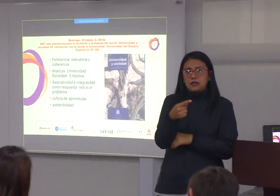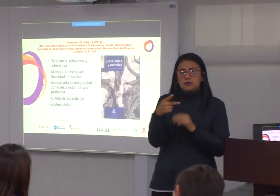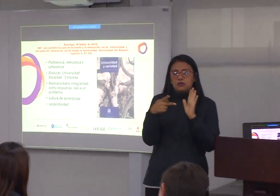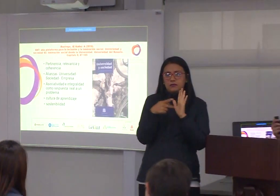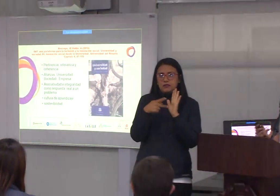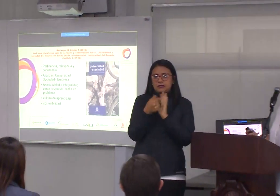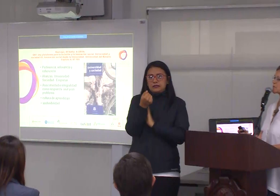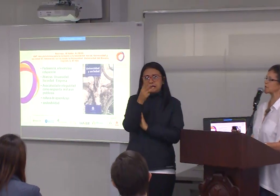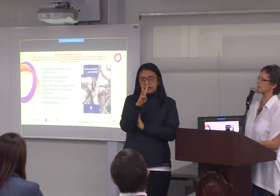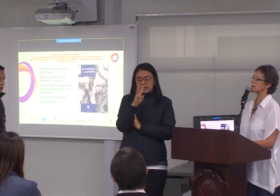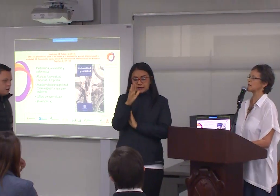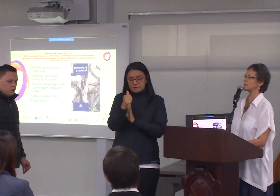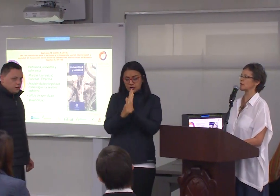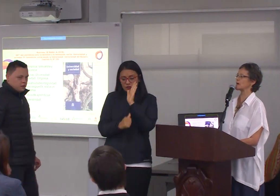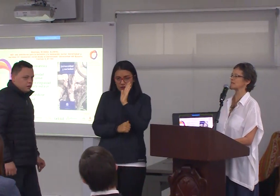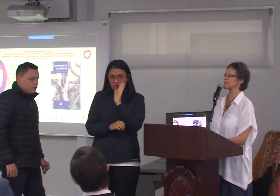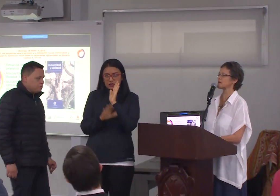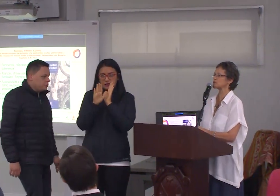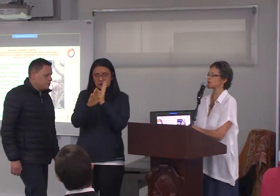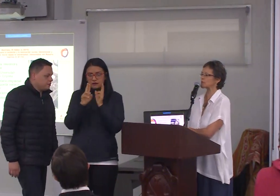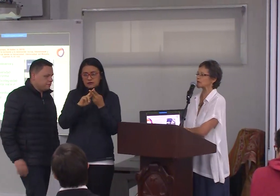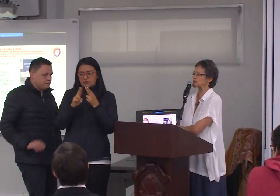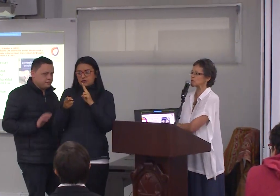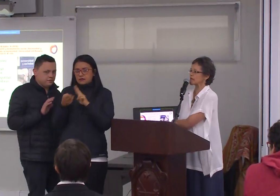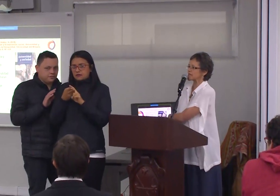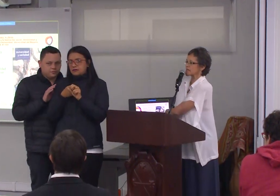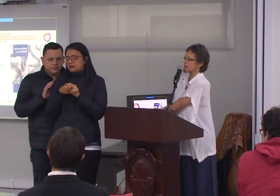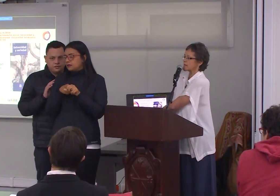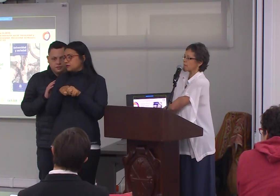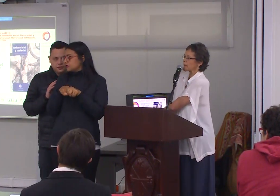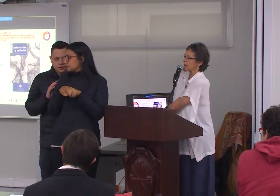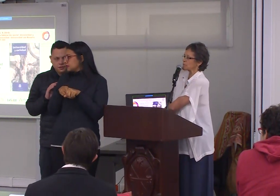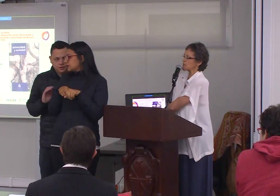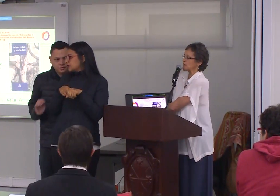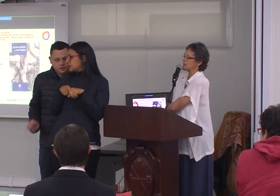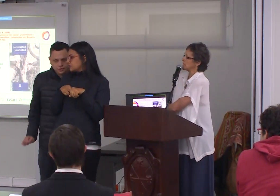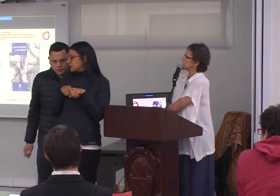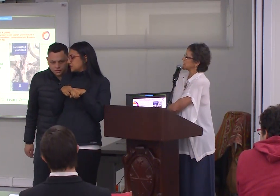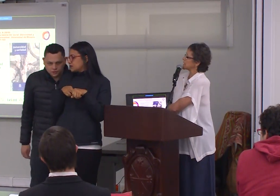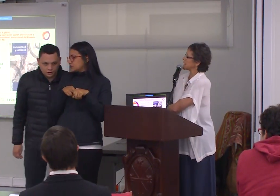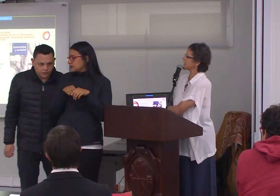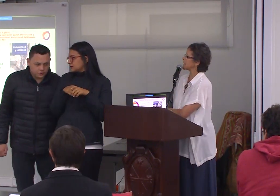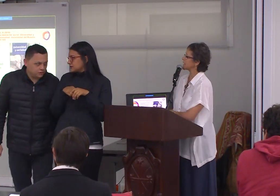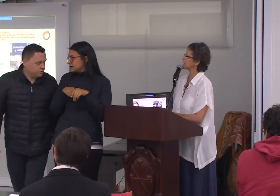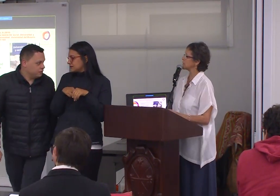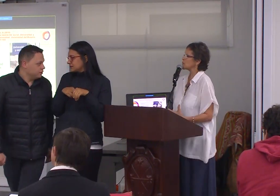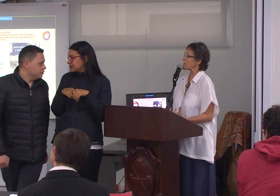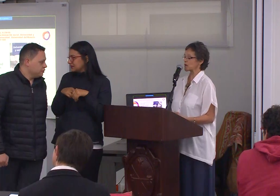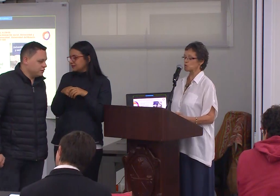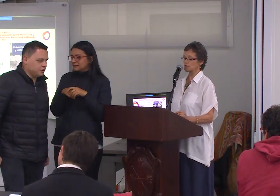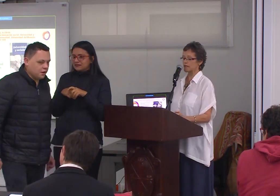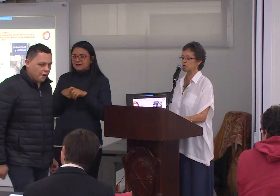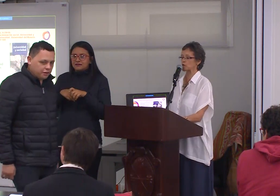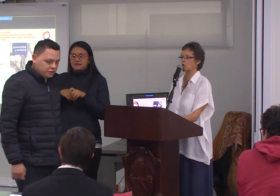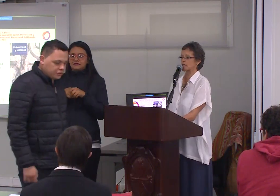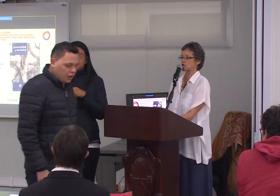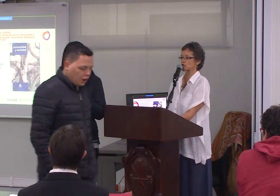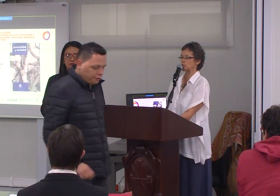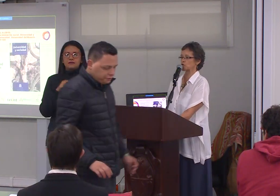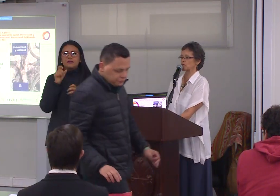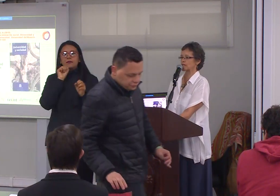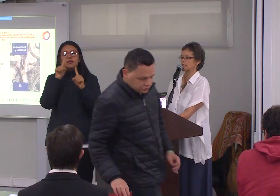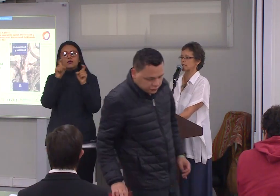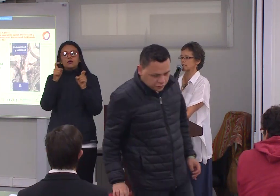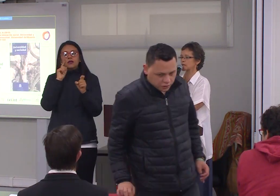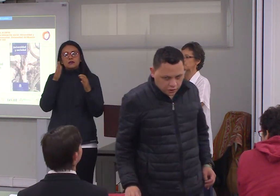2013, con este programa teníamos una proyección en esa época y una pregunta de, bueno, ¿cuáles